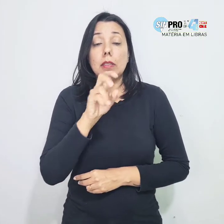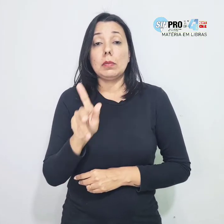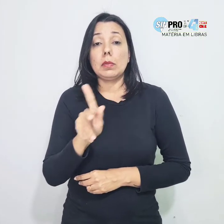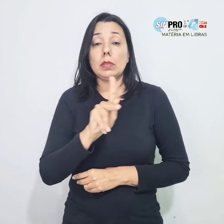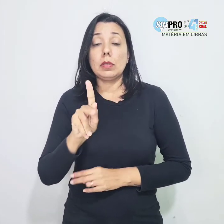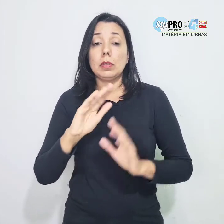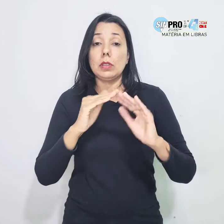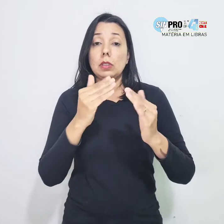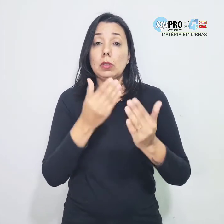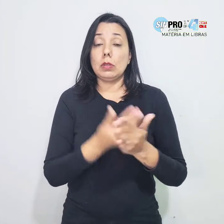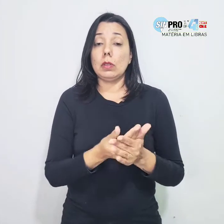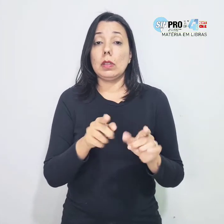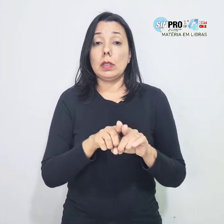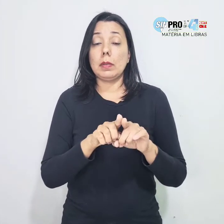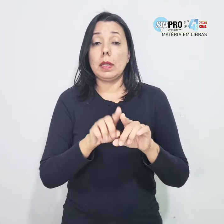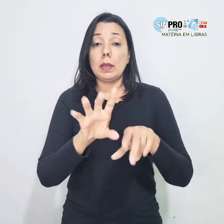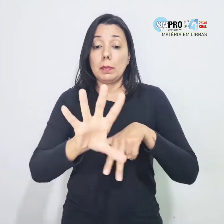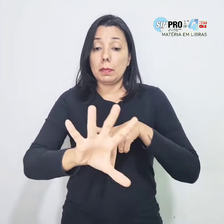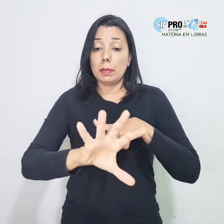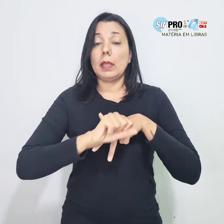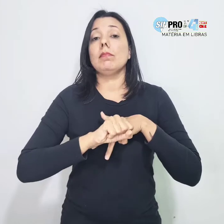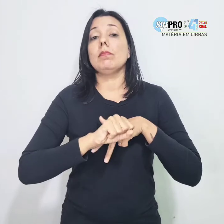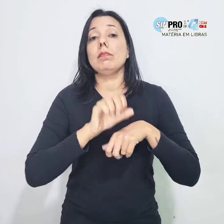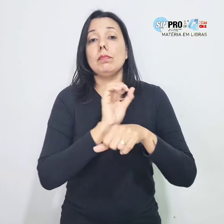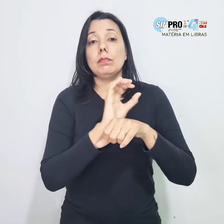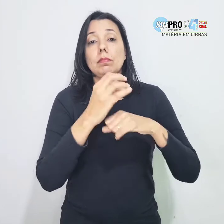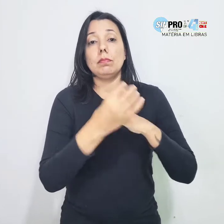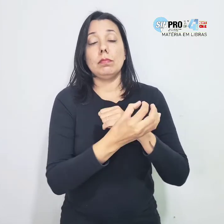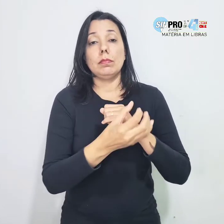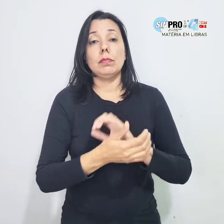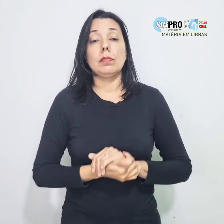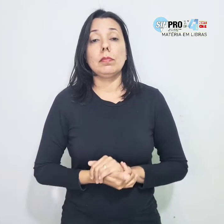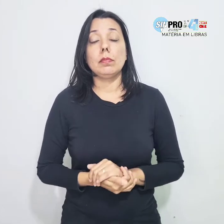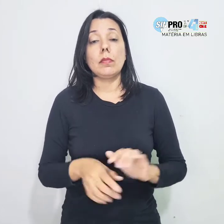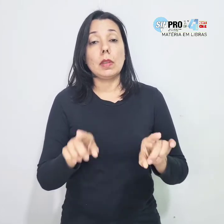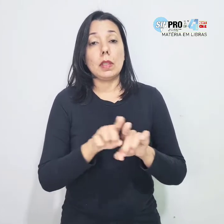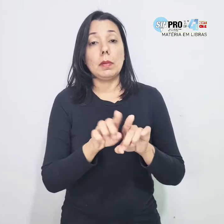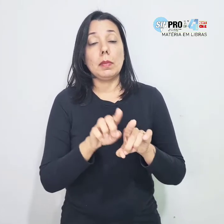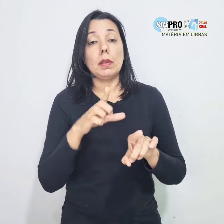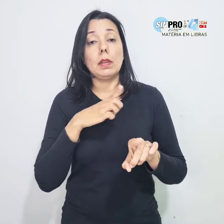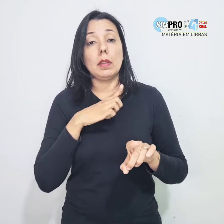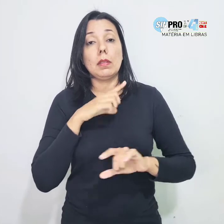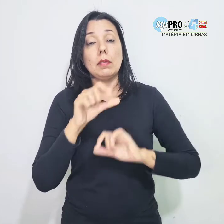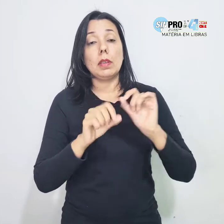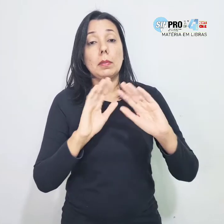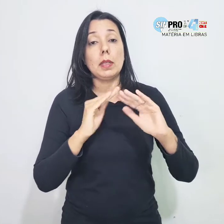escola primária pegaram Covid-19. Também houve casos em pré-escolas em